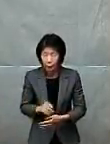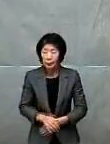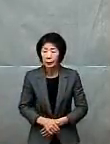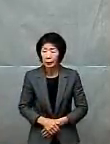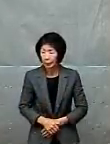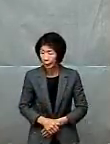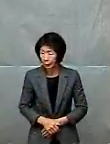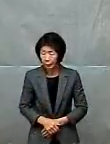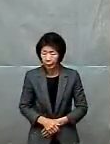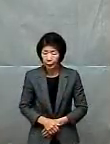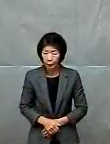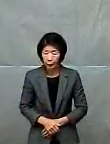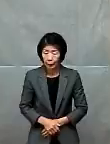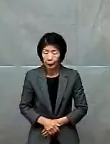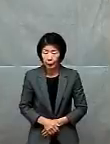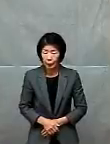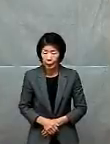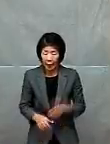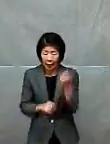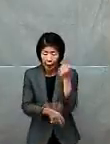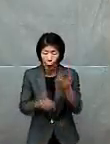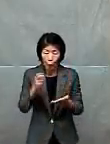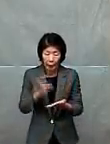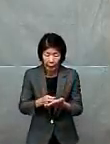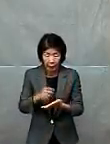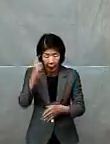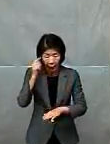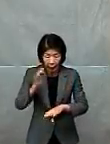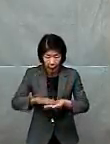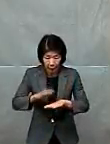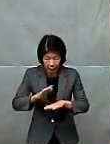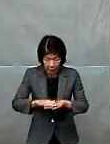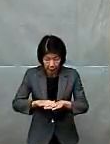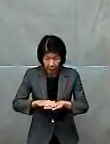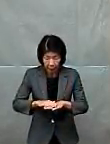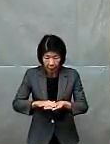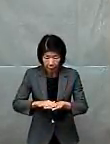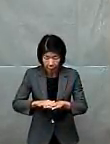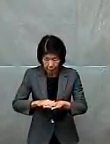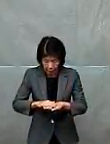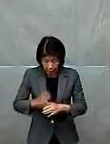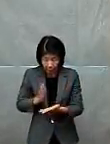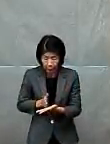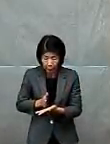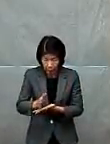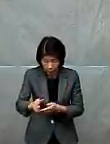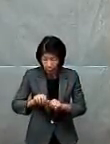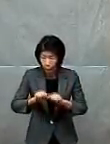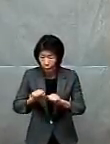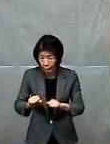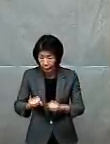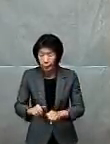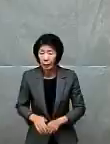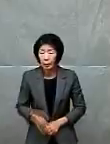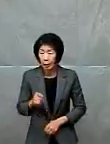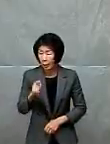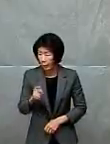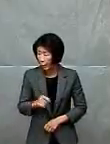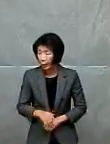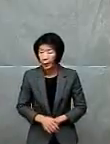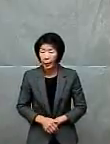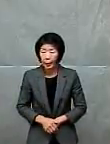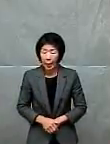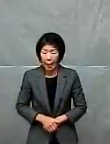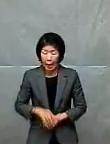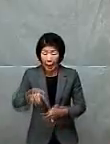という基本的なスタンスということがあったということであります。 そうすると、その